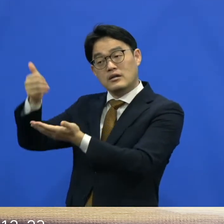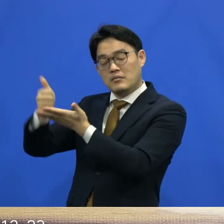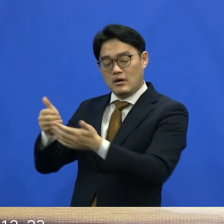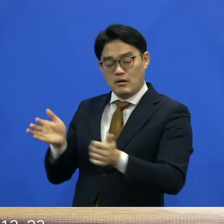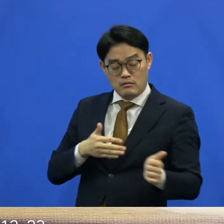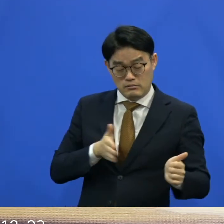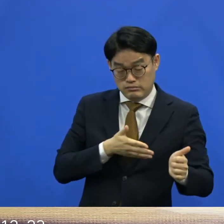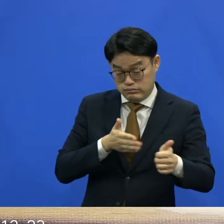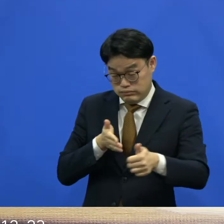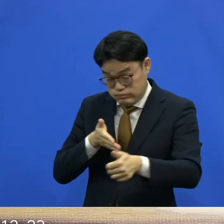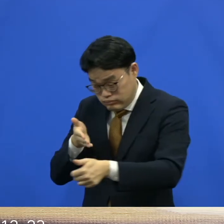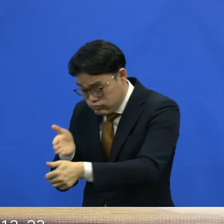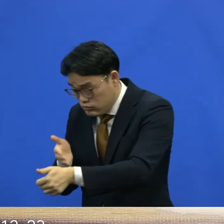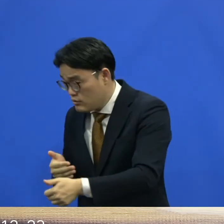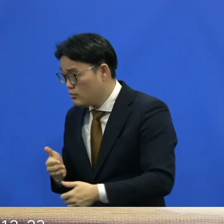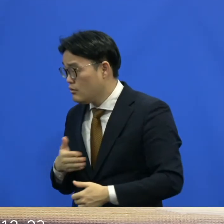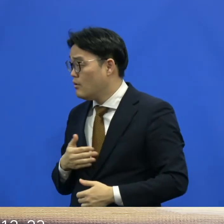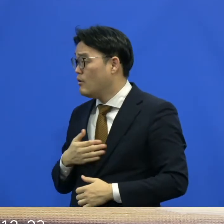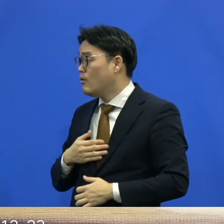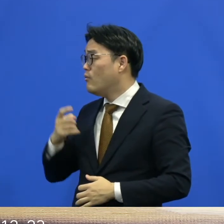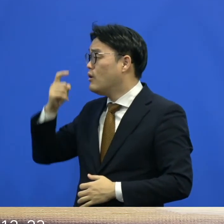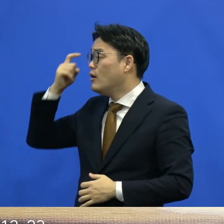보기에는 가혹하게 여기십니다.